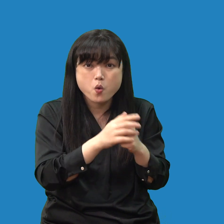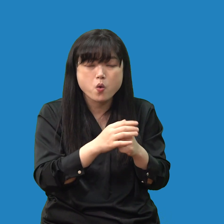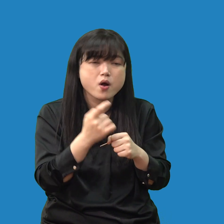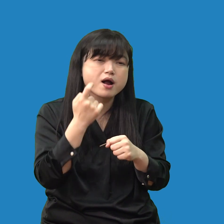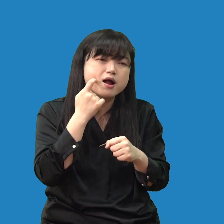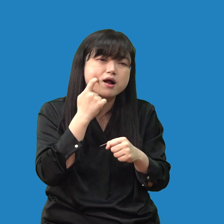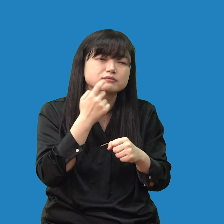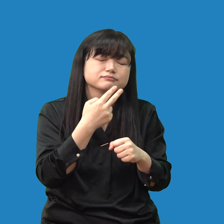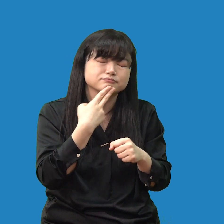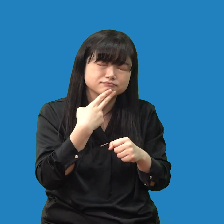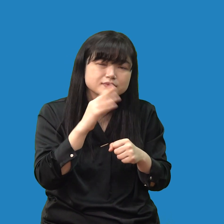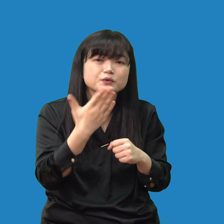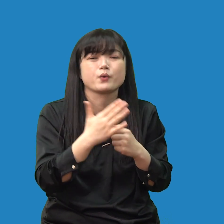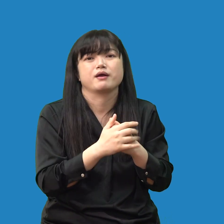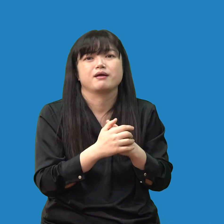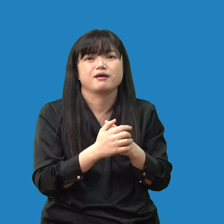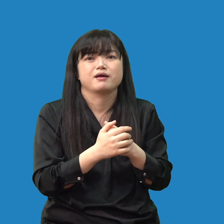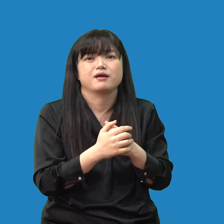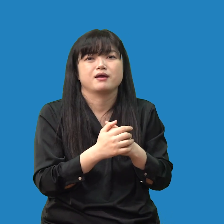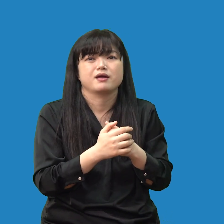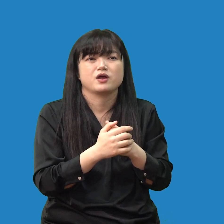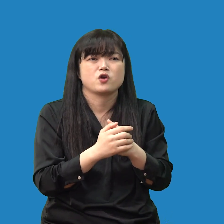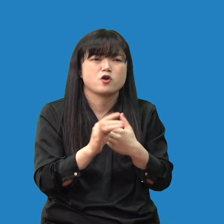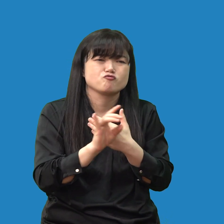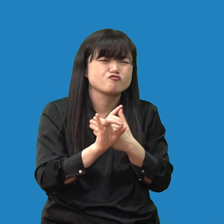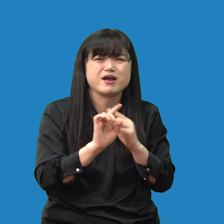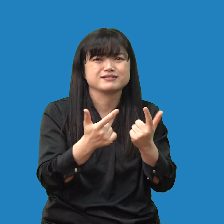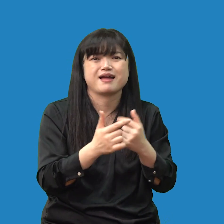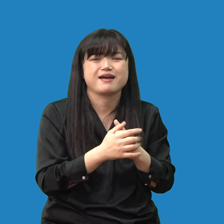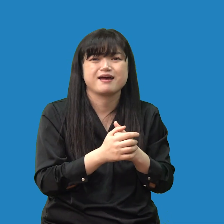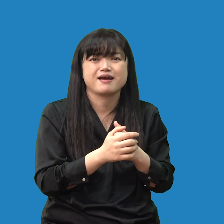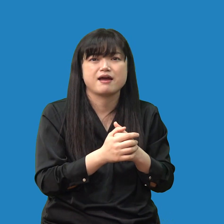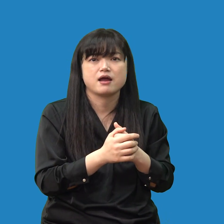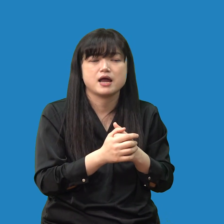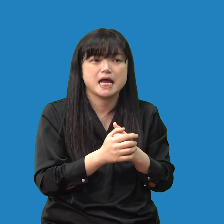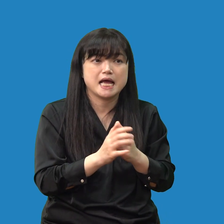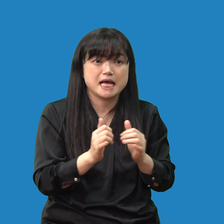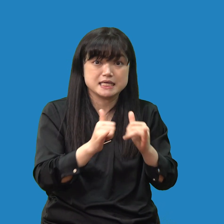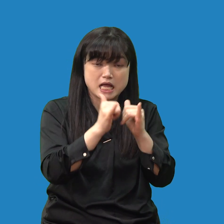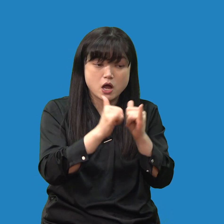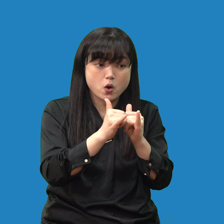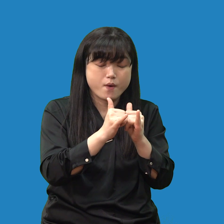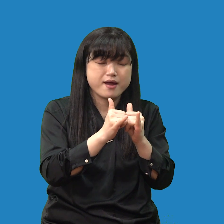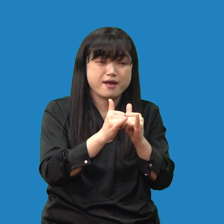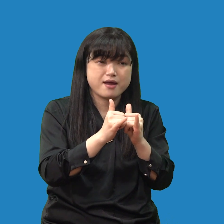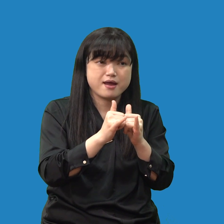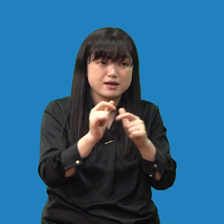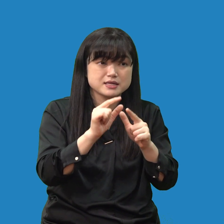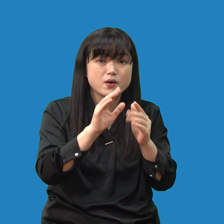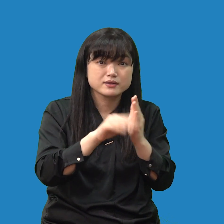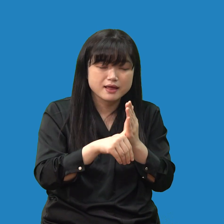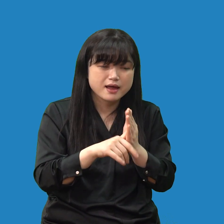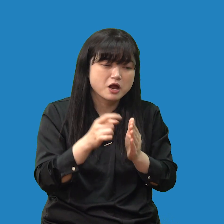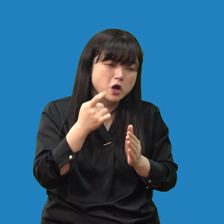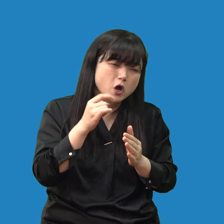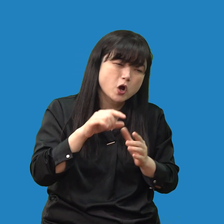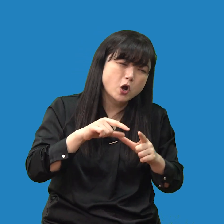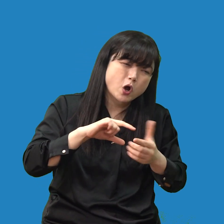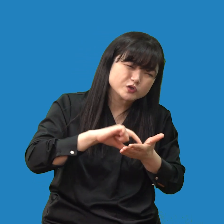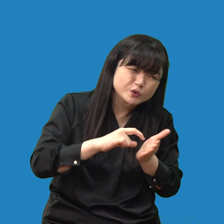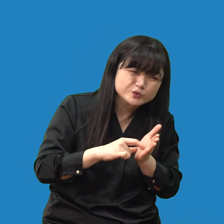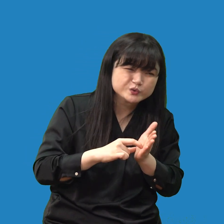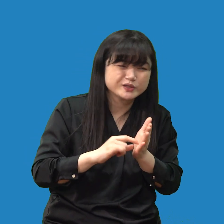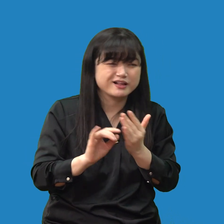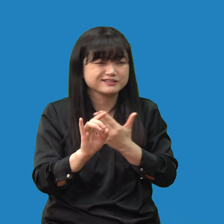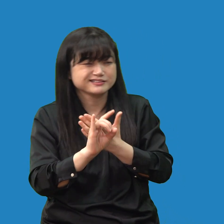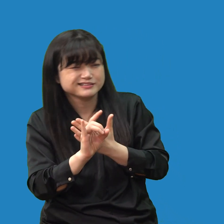결코 가식적이거나 위선적이지 않죠. 이 사회생활을 할 때 우리가 어느 정도 가식적인 관계가